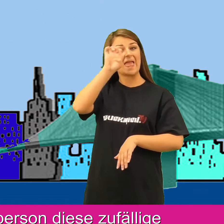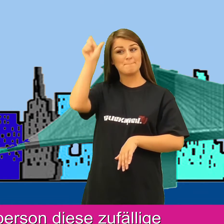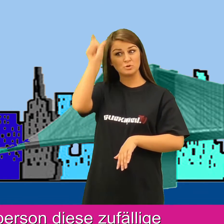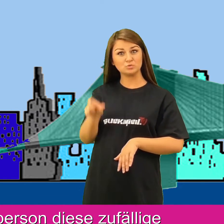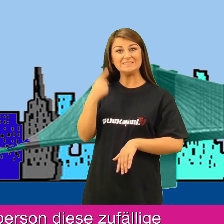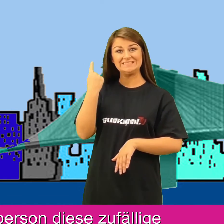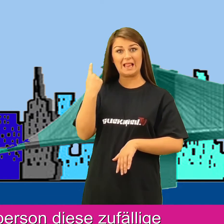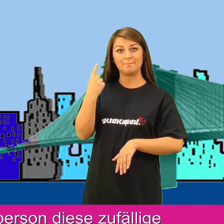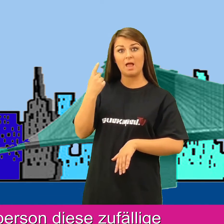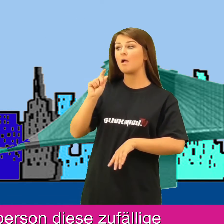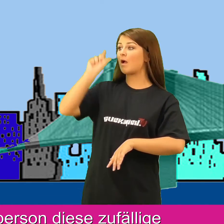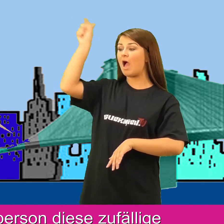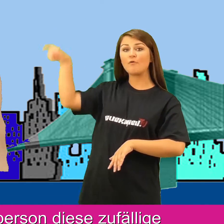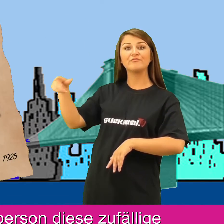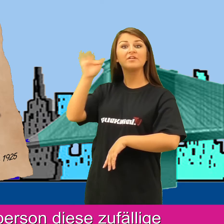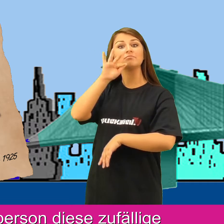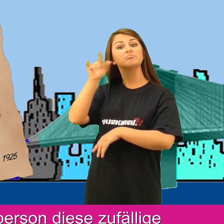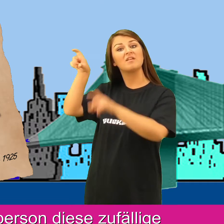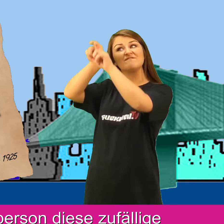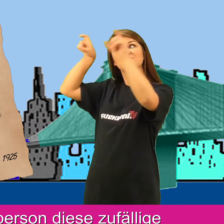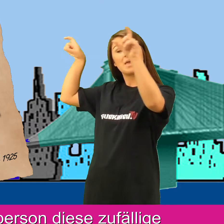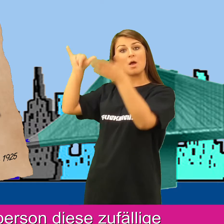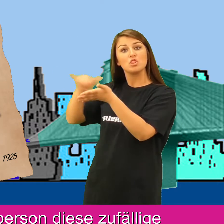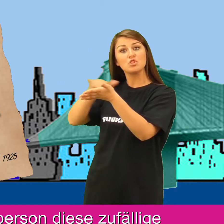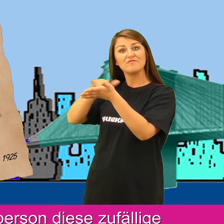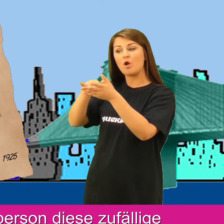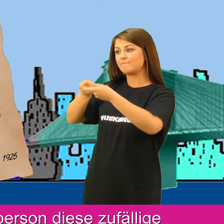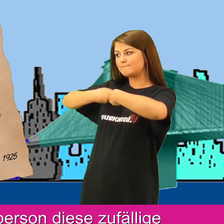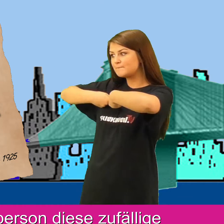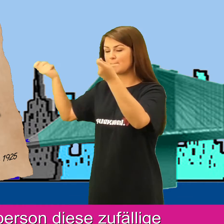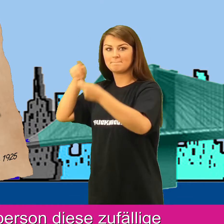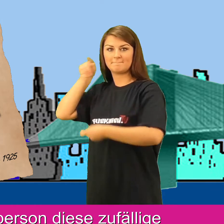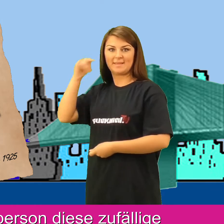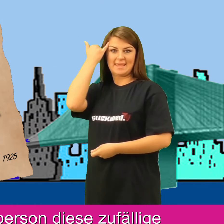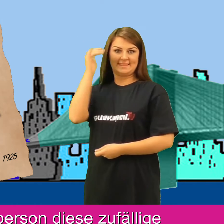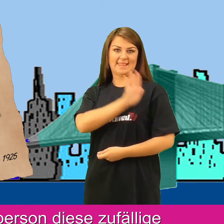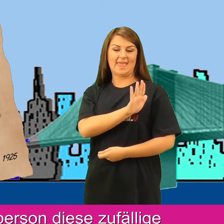»1925 verkauft Frank Epperson diese zufällige Erfindung an eine große Firma in New York.